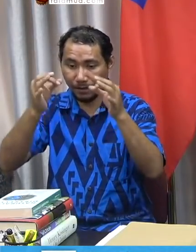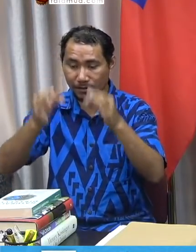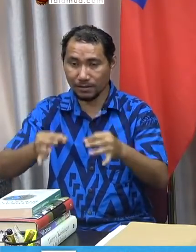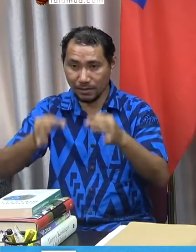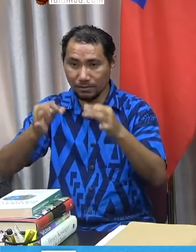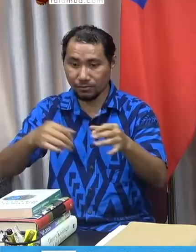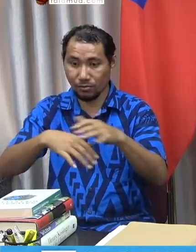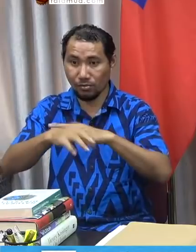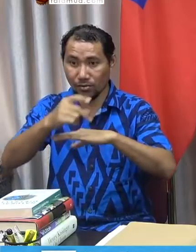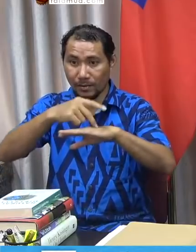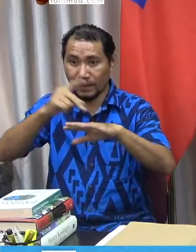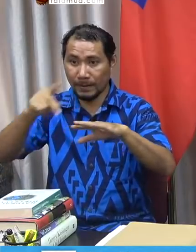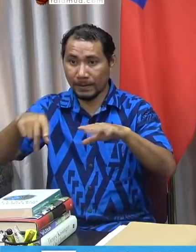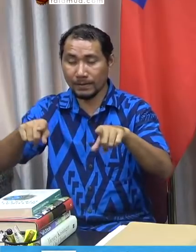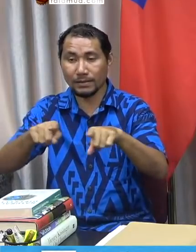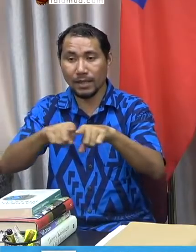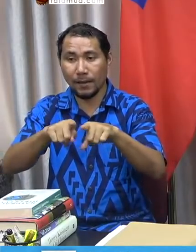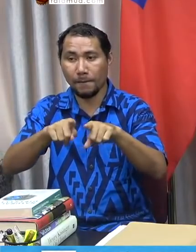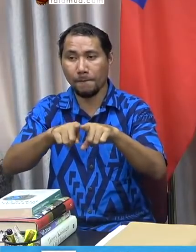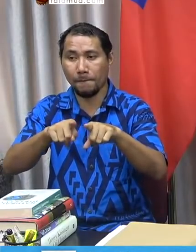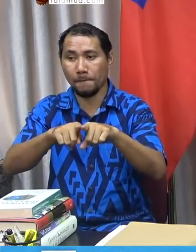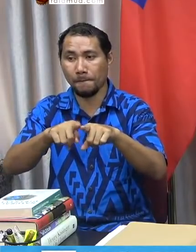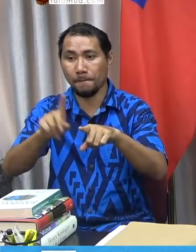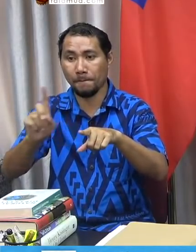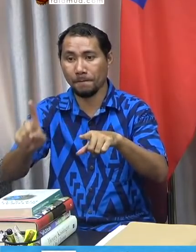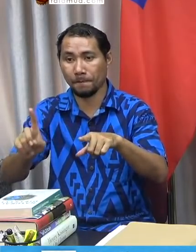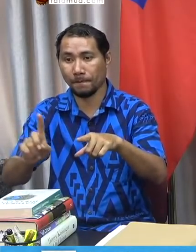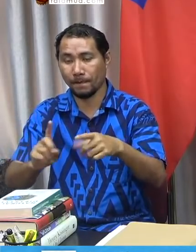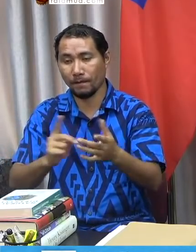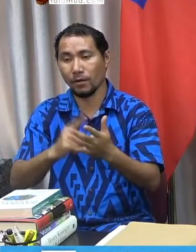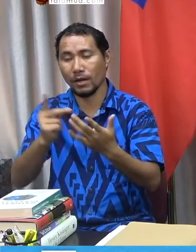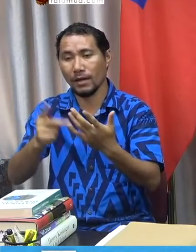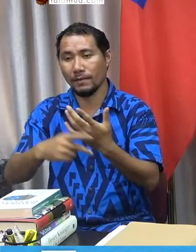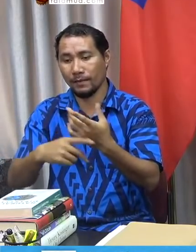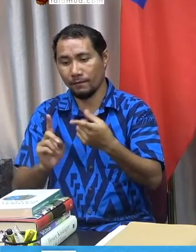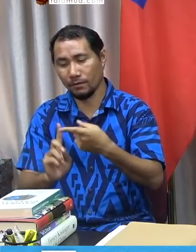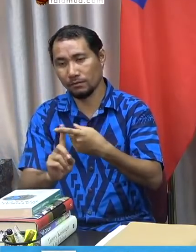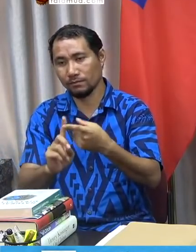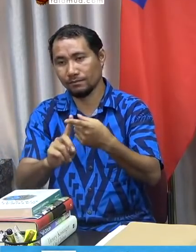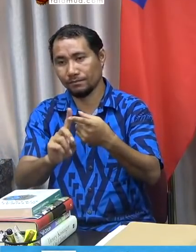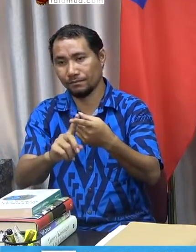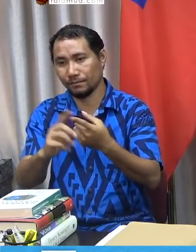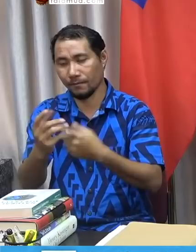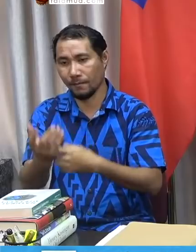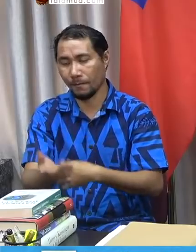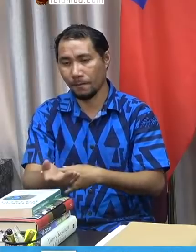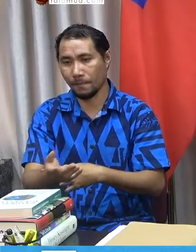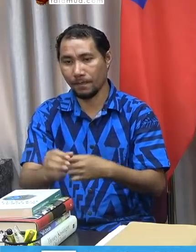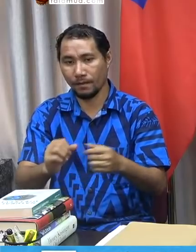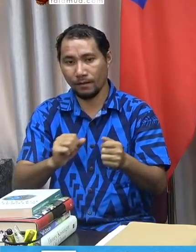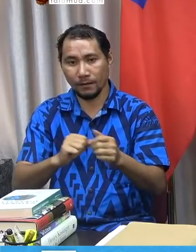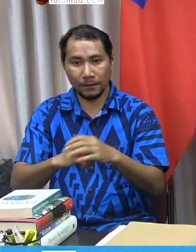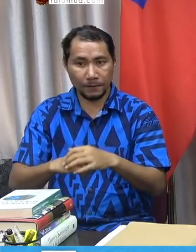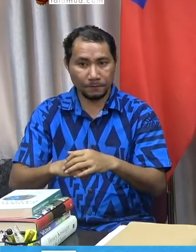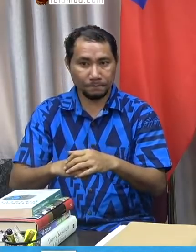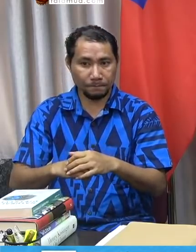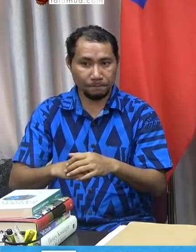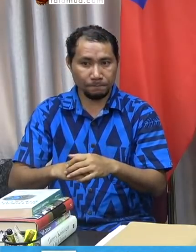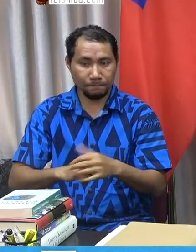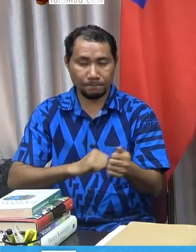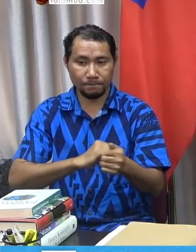kāpeneta. Ia mani fuafuanga fo i le anga i lunga. Ia ai mai se fo i ia le tātou nonofo i